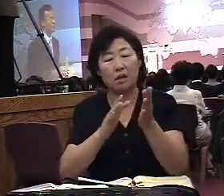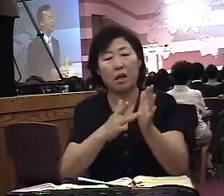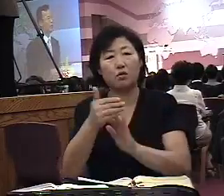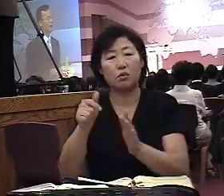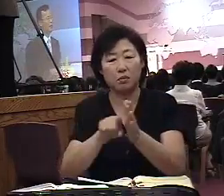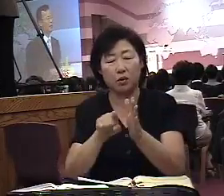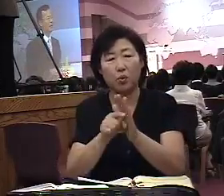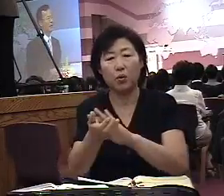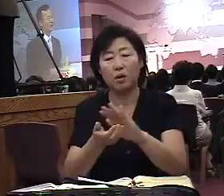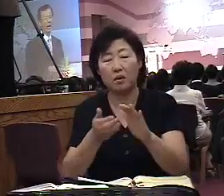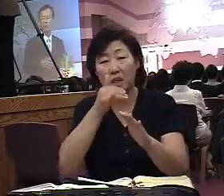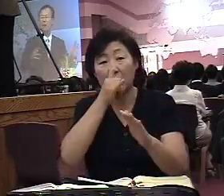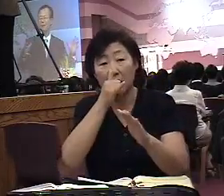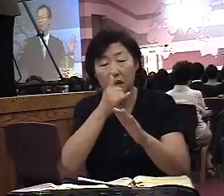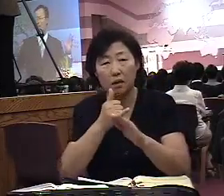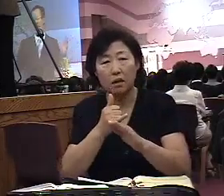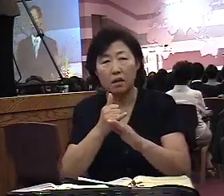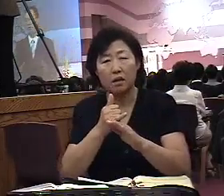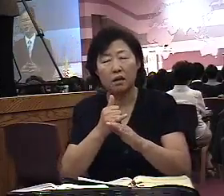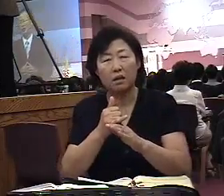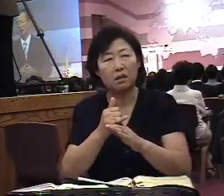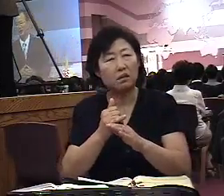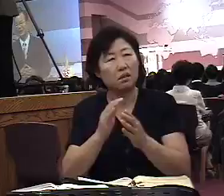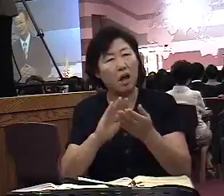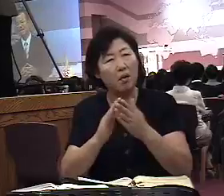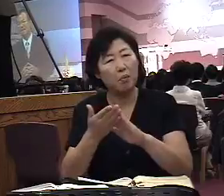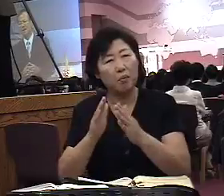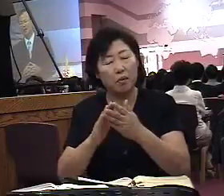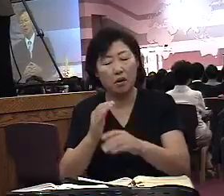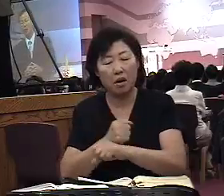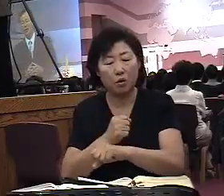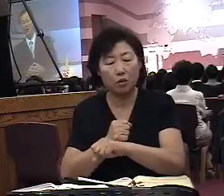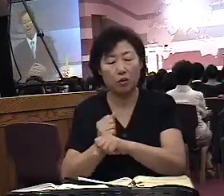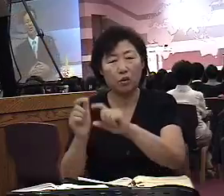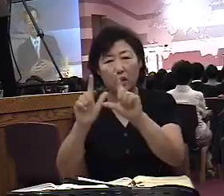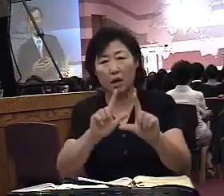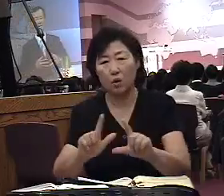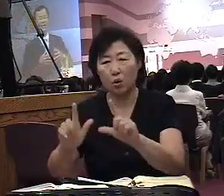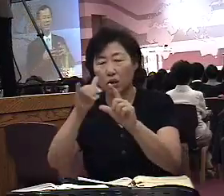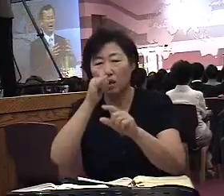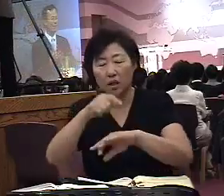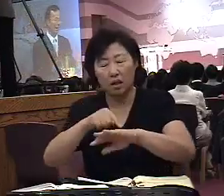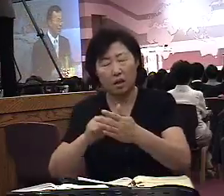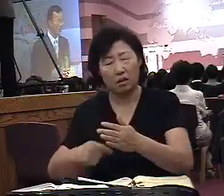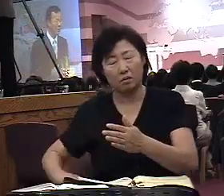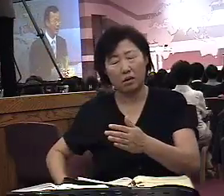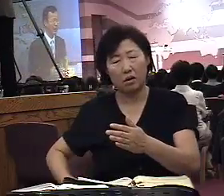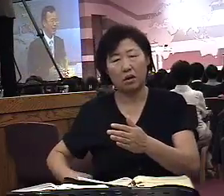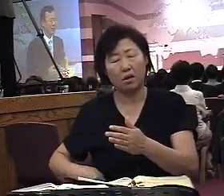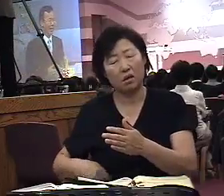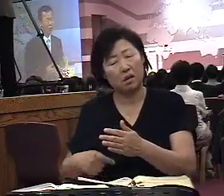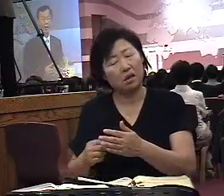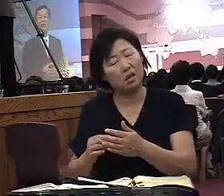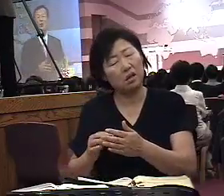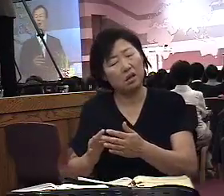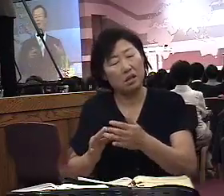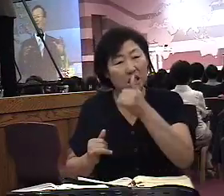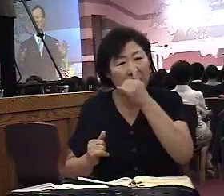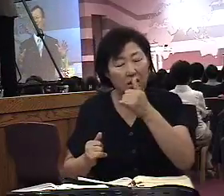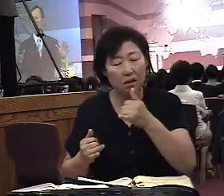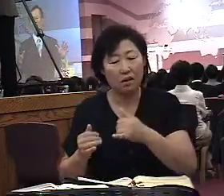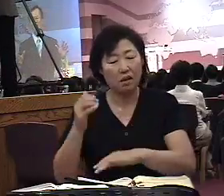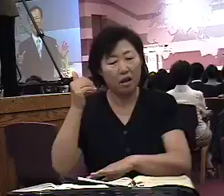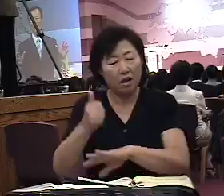믿고 있었지만 타협하며 살고 있었습니다. 처음에는 양심의 가책이 참 많았지만 나중에는